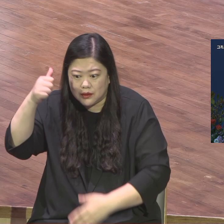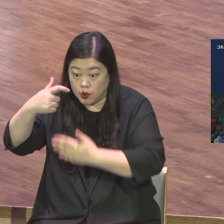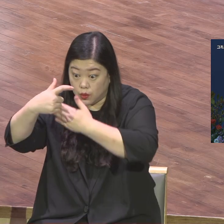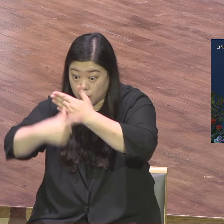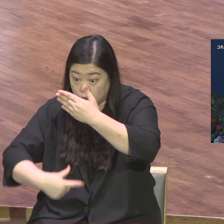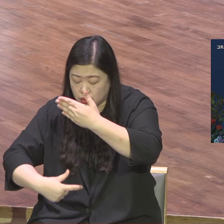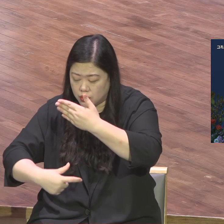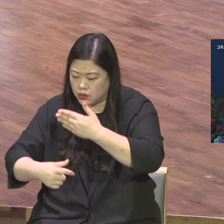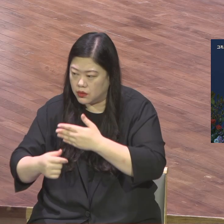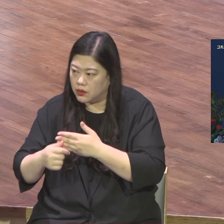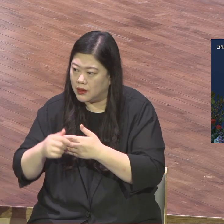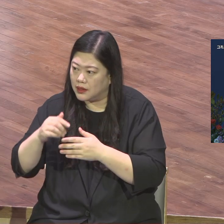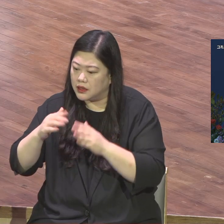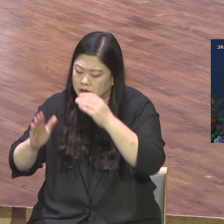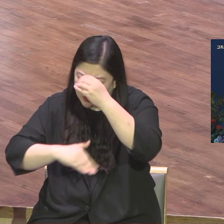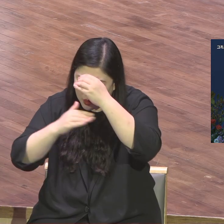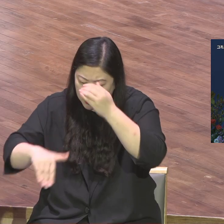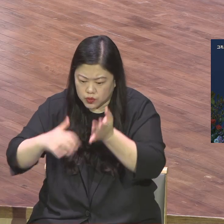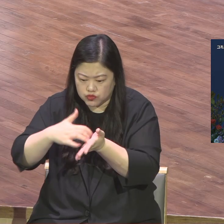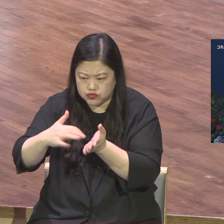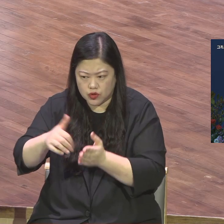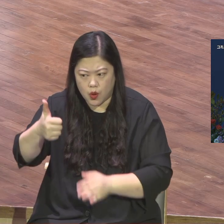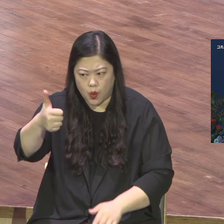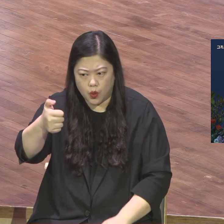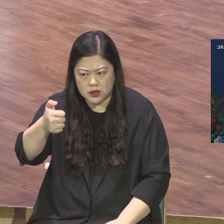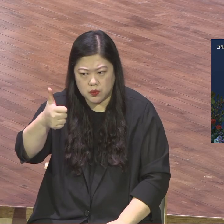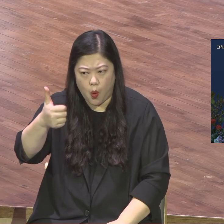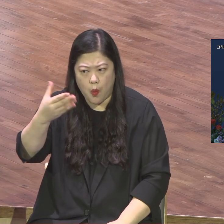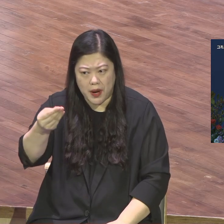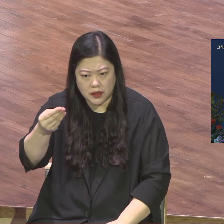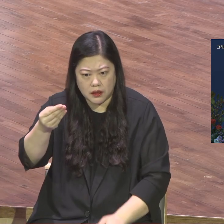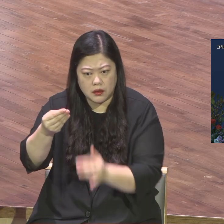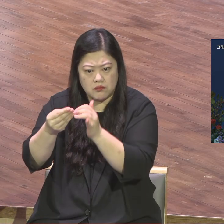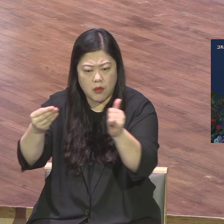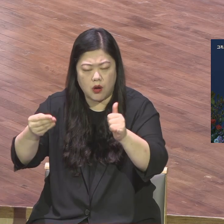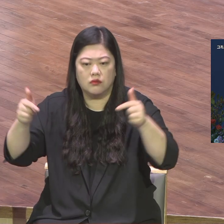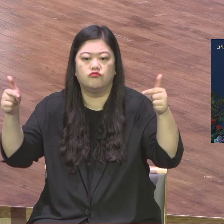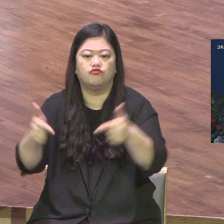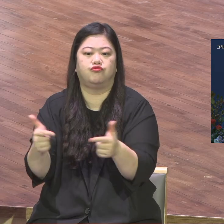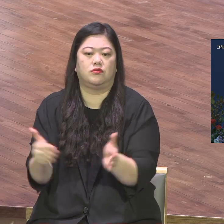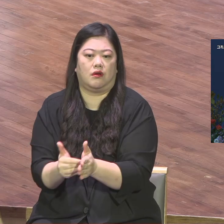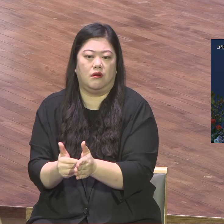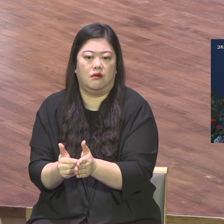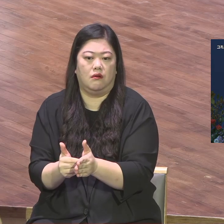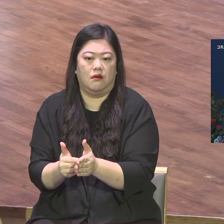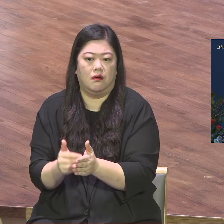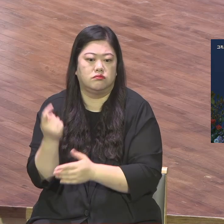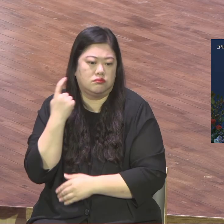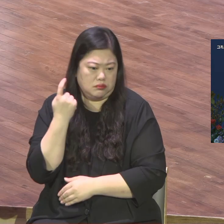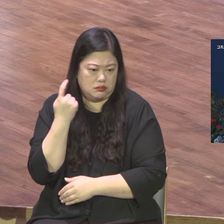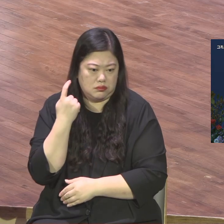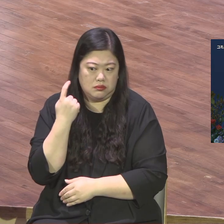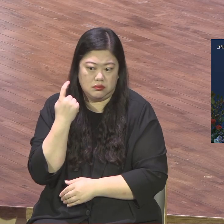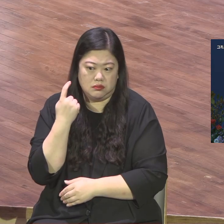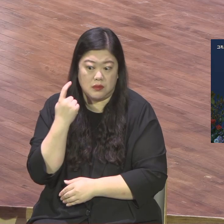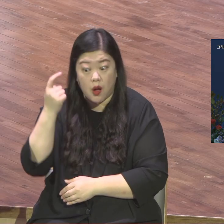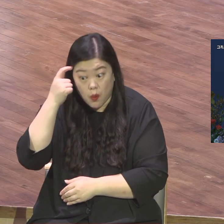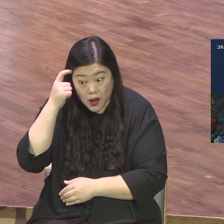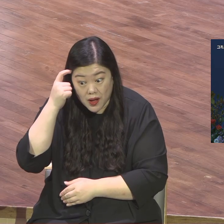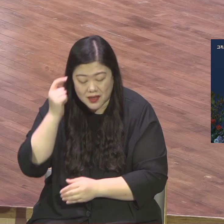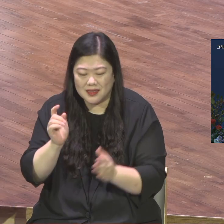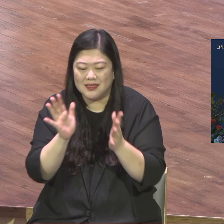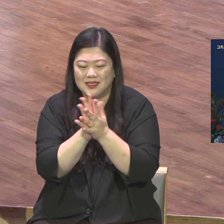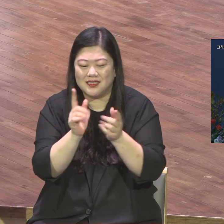그렇게 통계가 그렇게 나왔습니다. 그만큼 비대면 예배, 온라인을 통해서 예배드리는